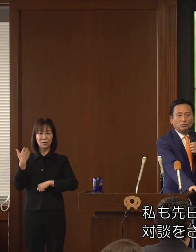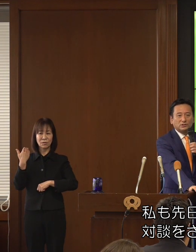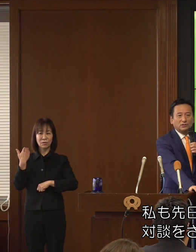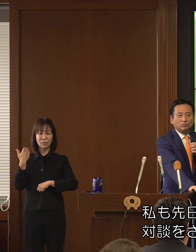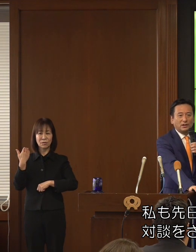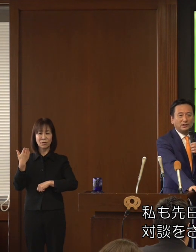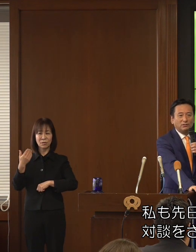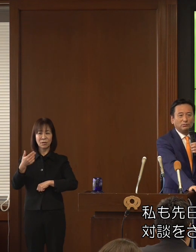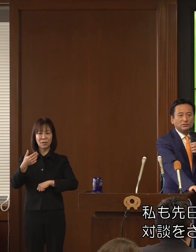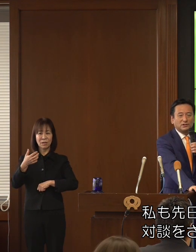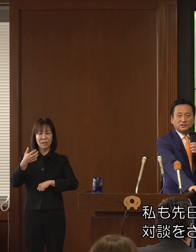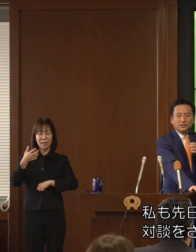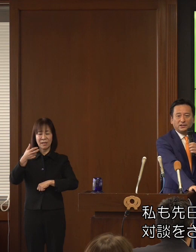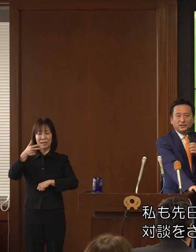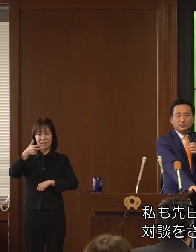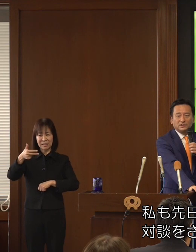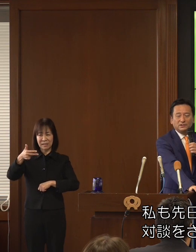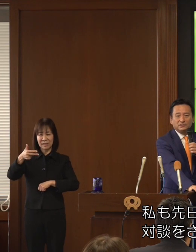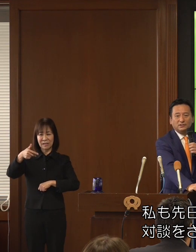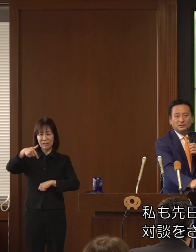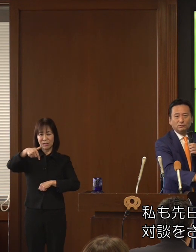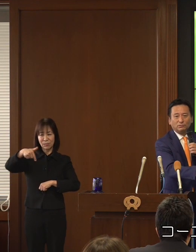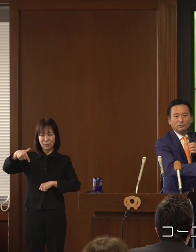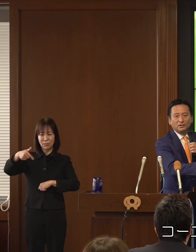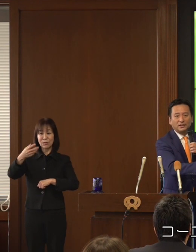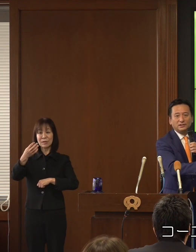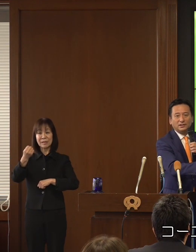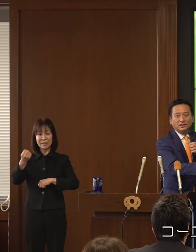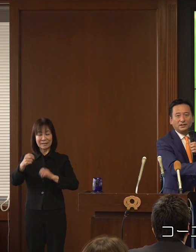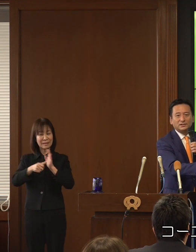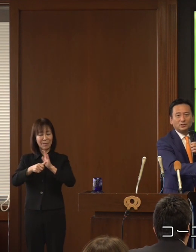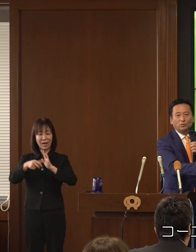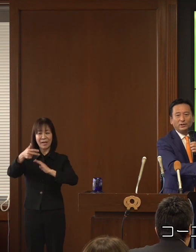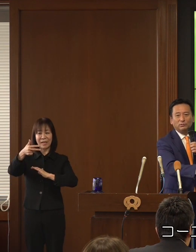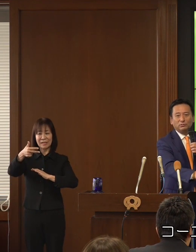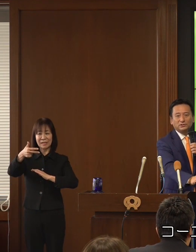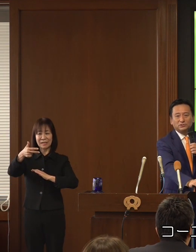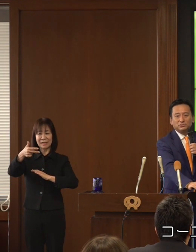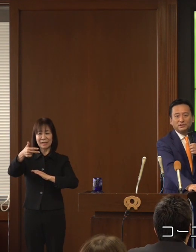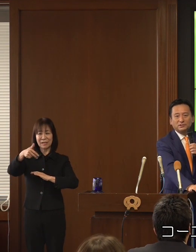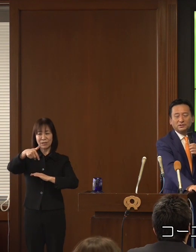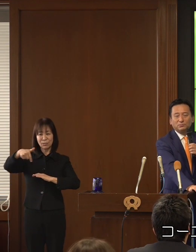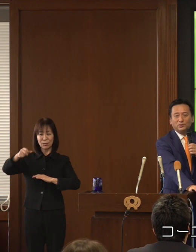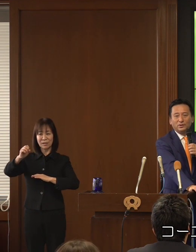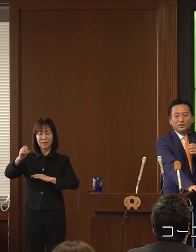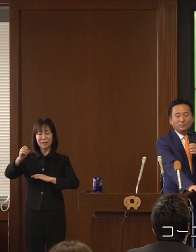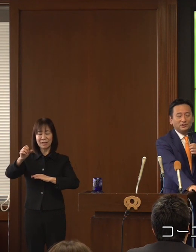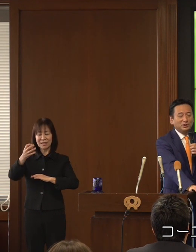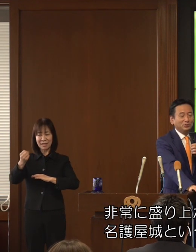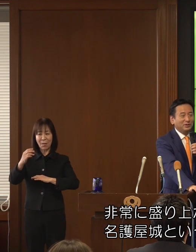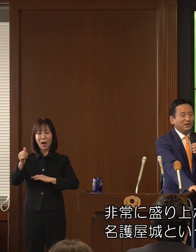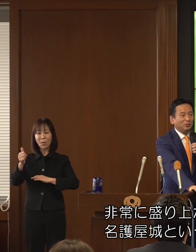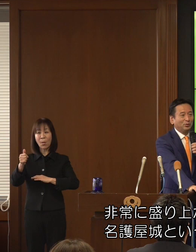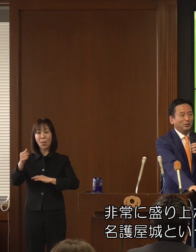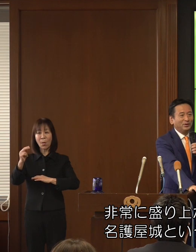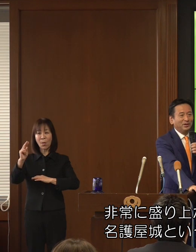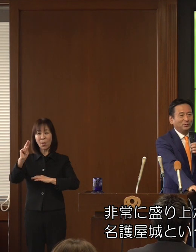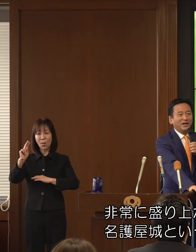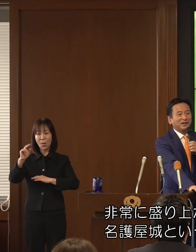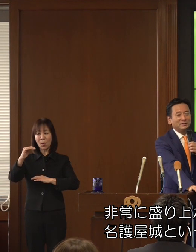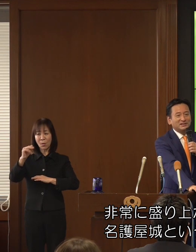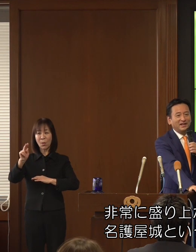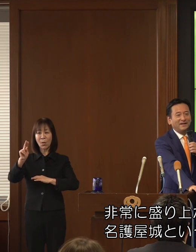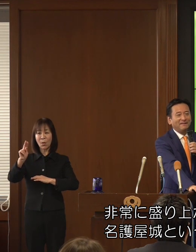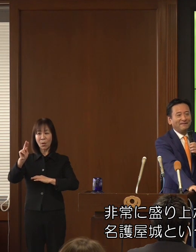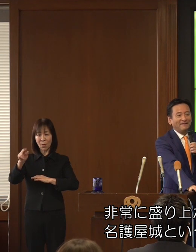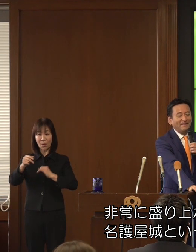渋沢興さんと対談をさせていただきました。先の 会社光栄の社長さんです、まあ、非常に